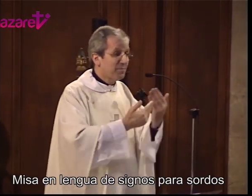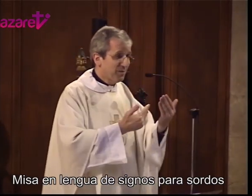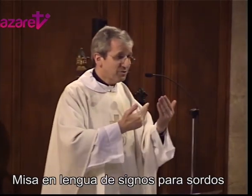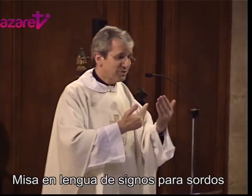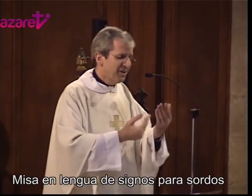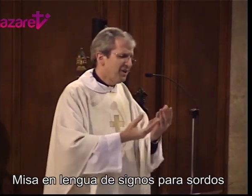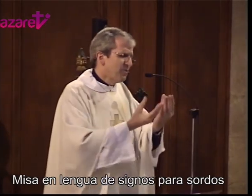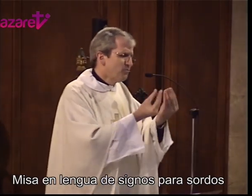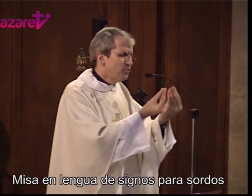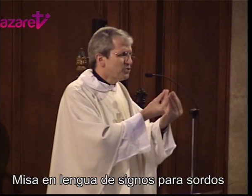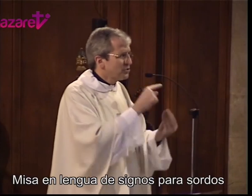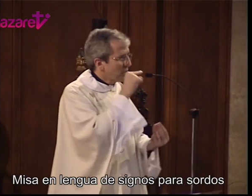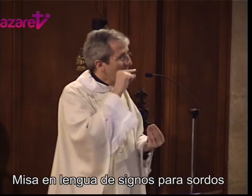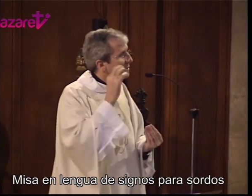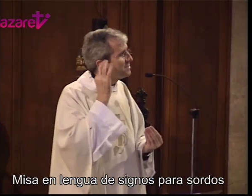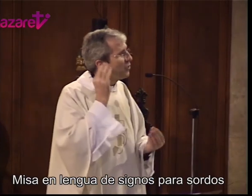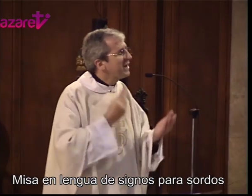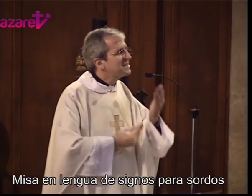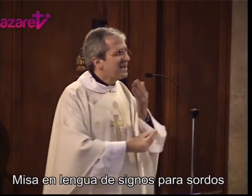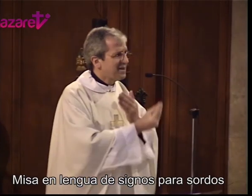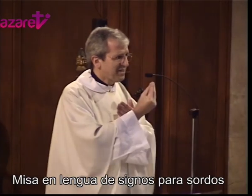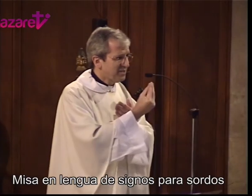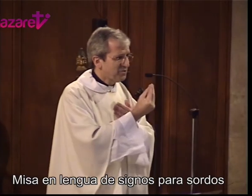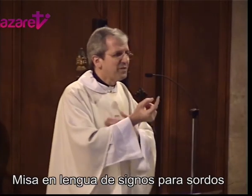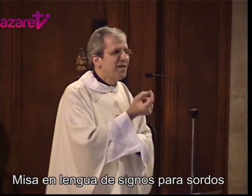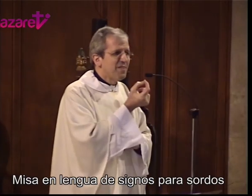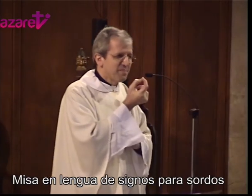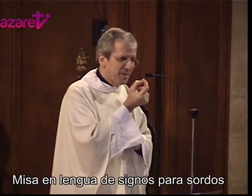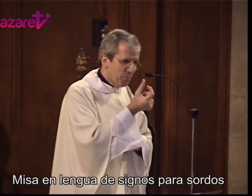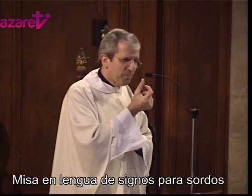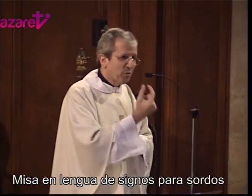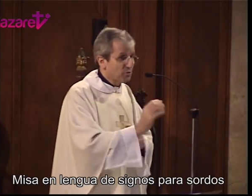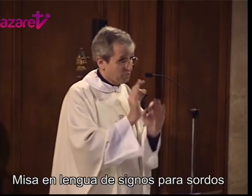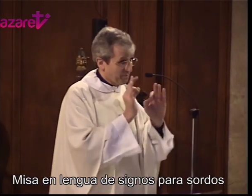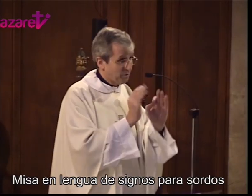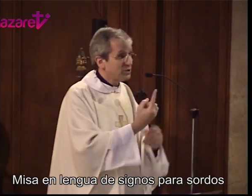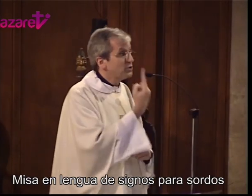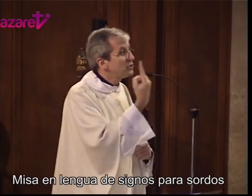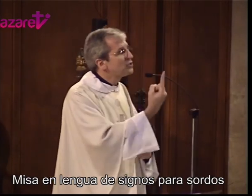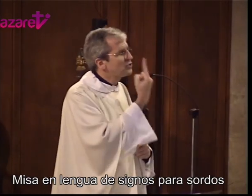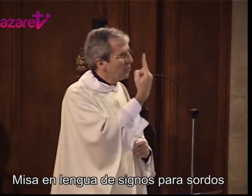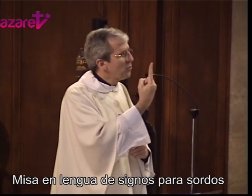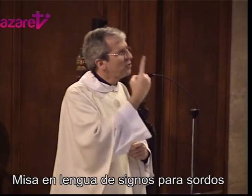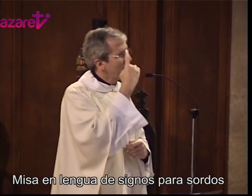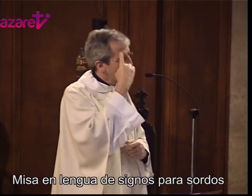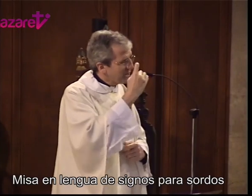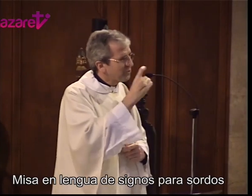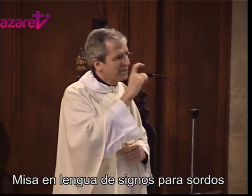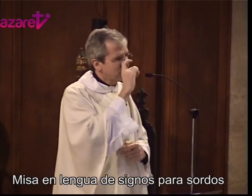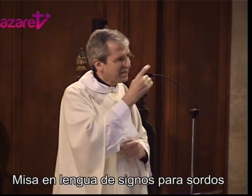celebramos, muchos hombres y mujeres han nacido. De muy pocos, o mejor dicho, solo uno, nos acordamos cada año